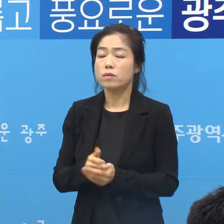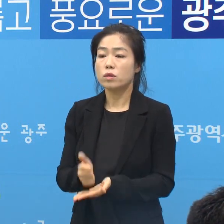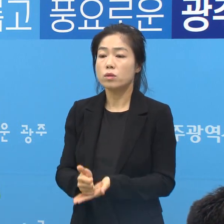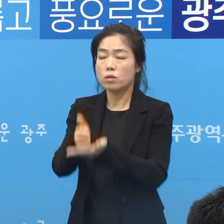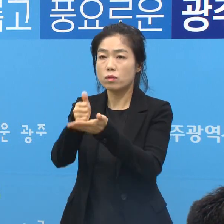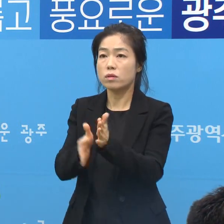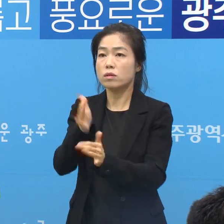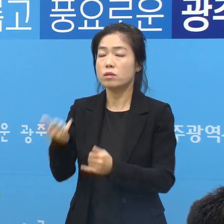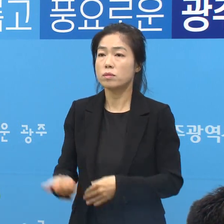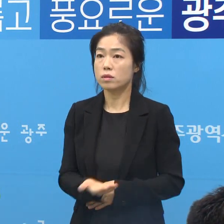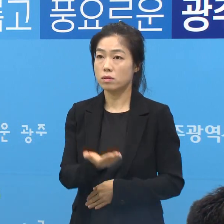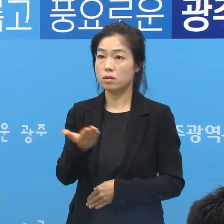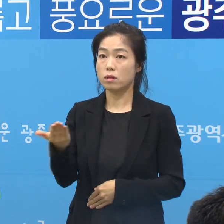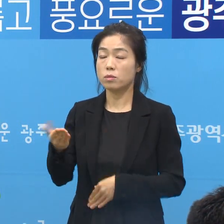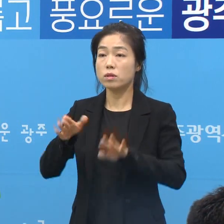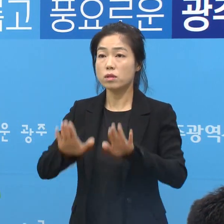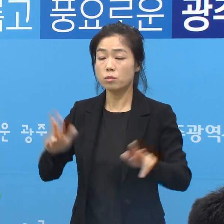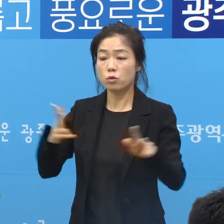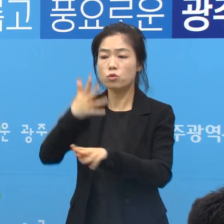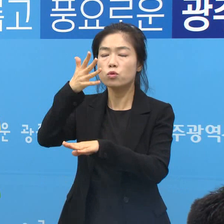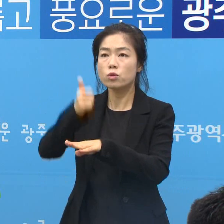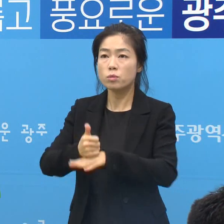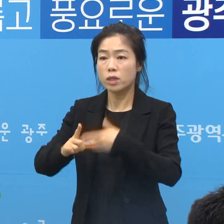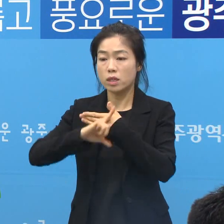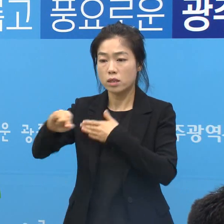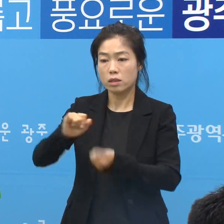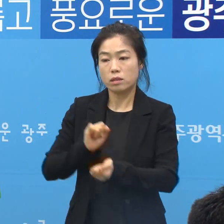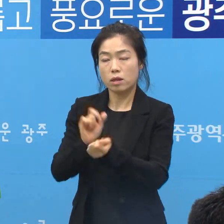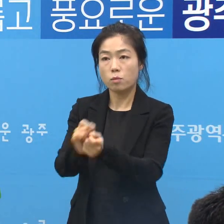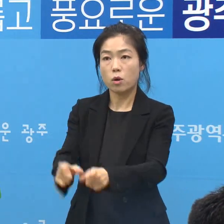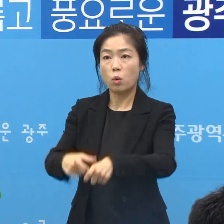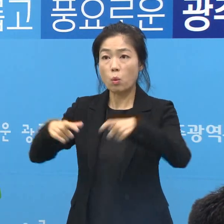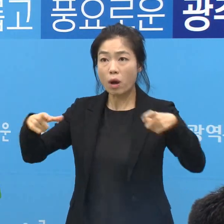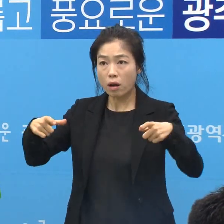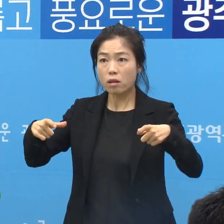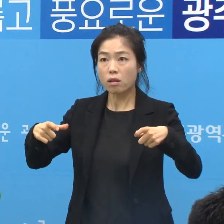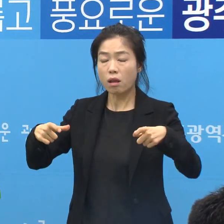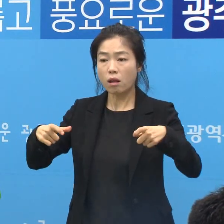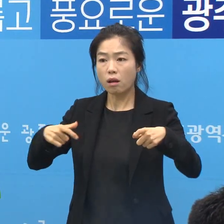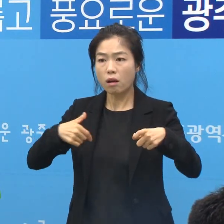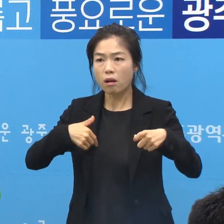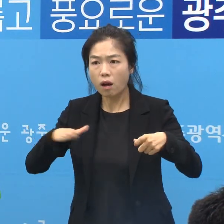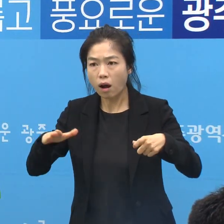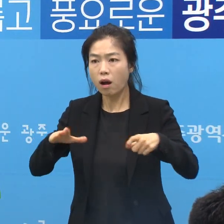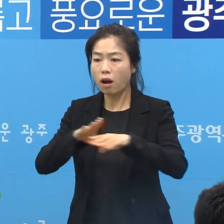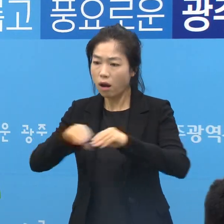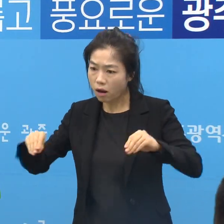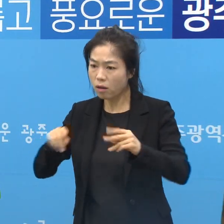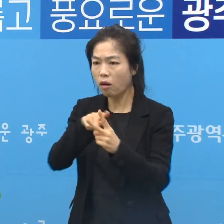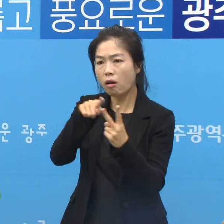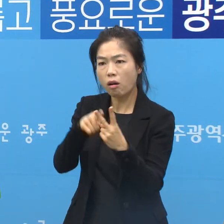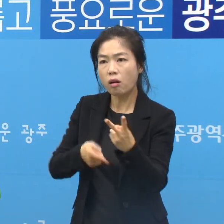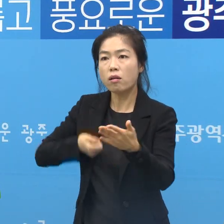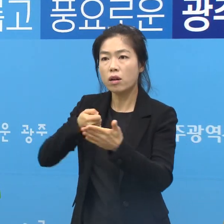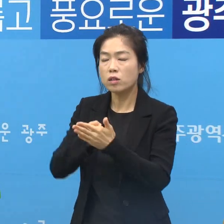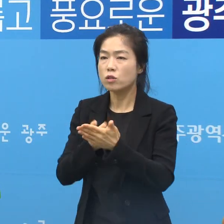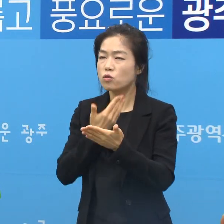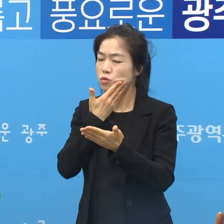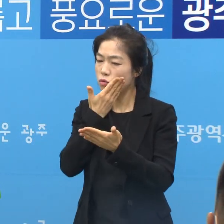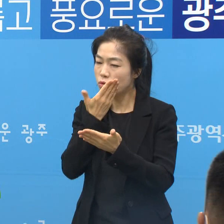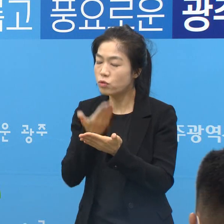존경하는 시민 여러분, 이번 주말이 지역감염 확산으로 가느냐 수습되느냐가 결정되는